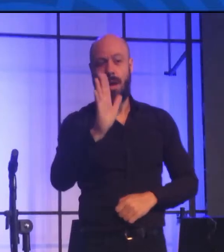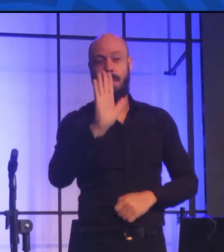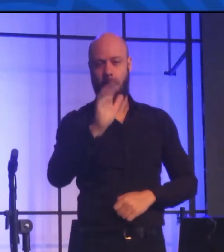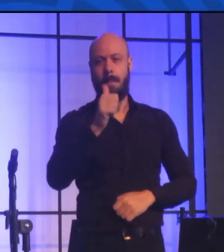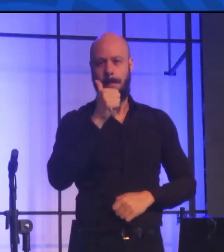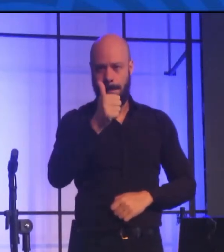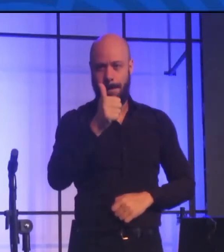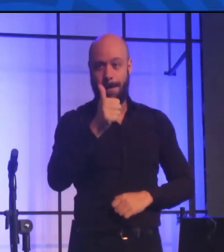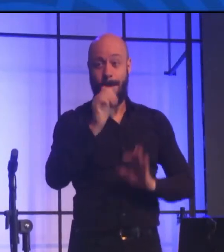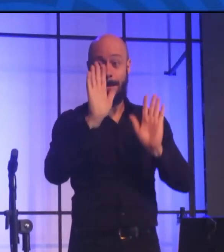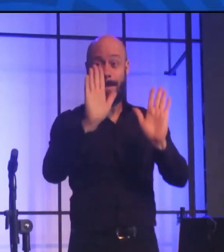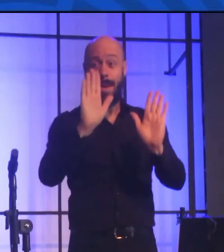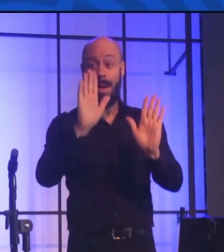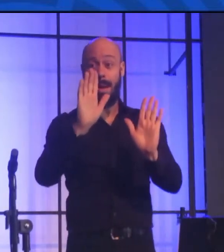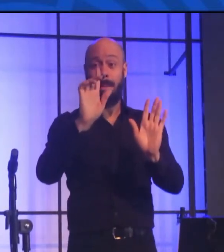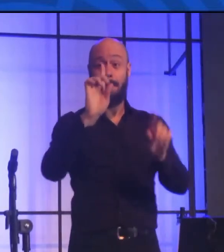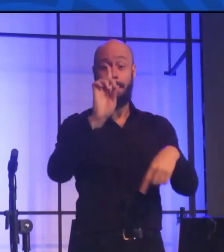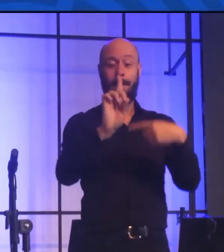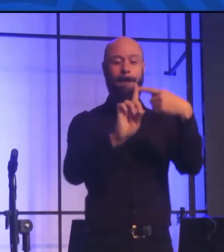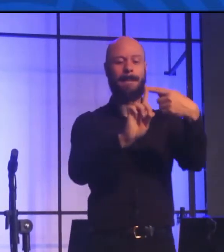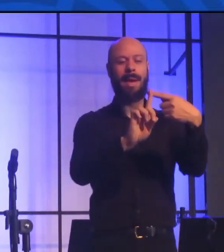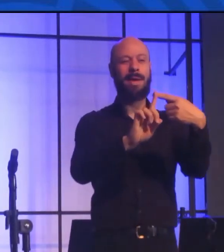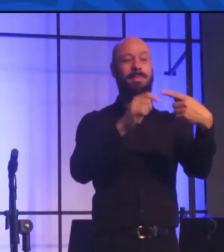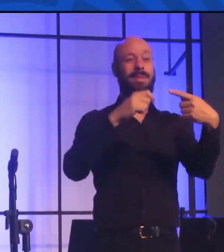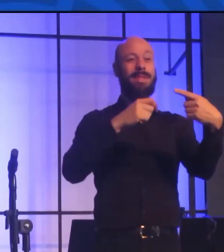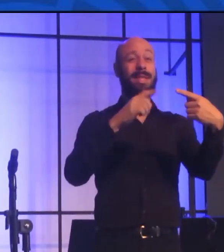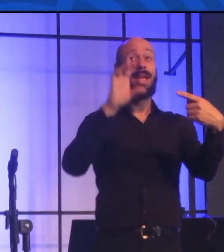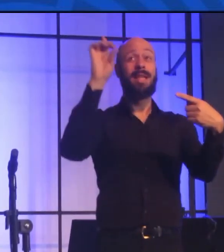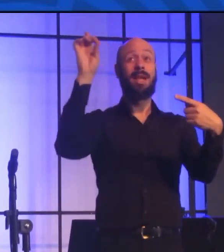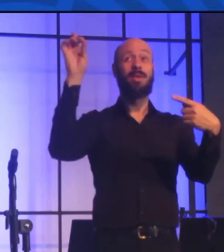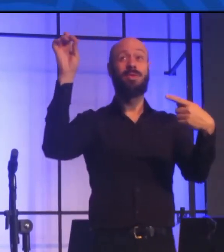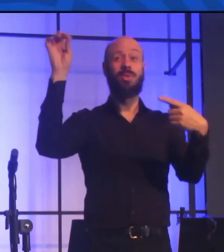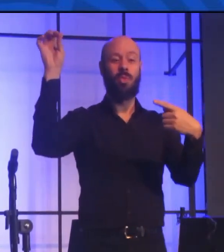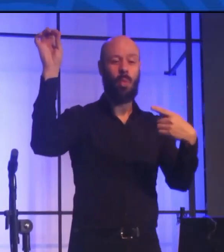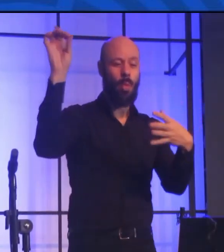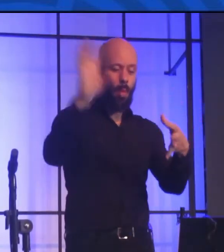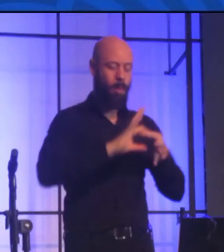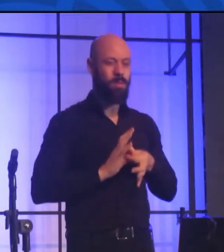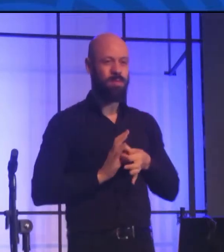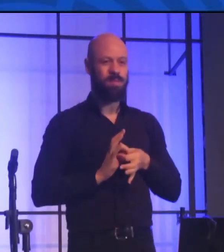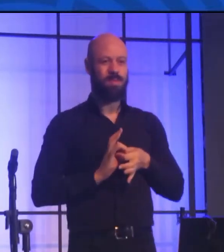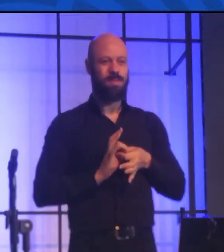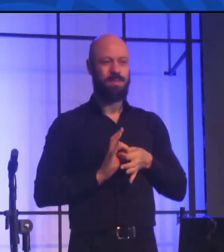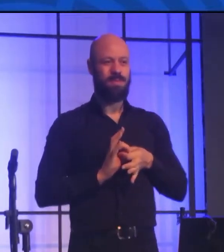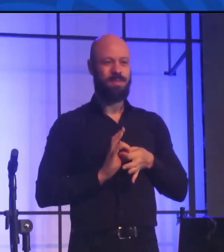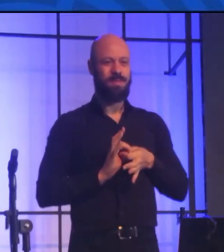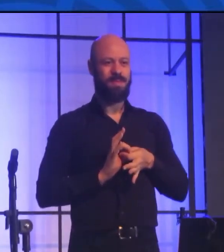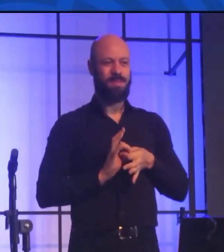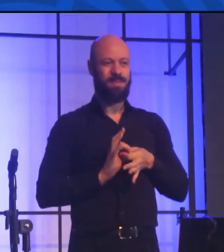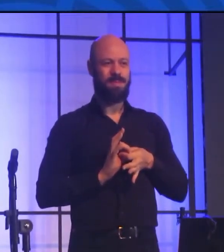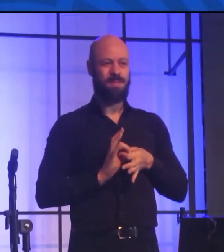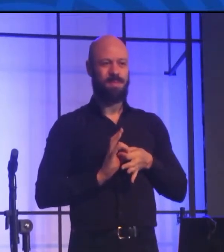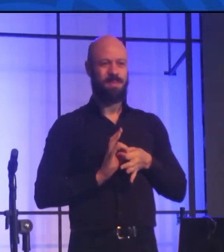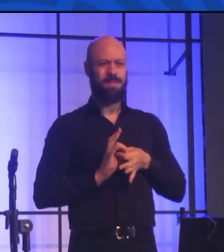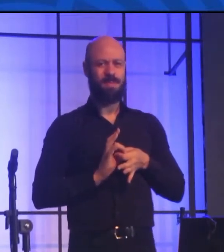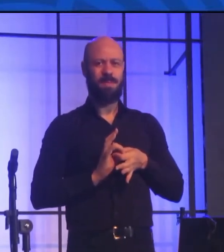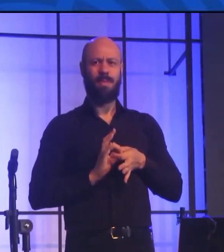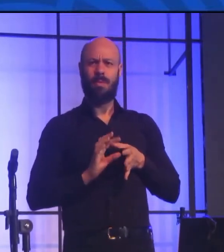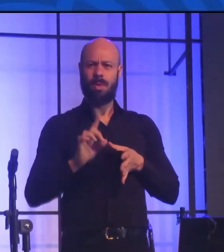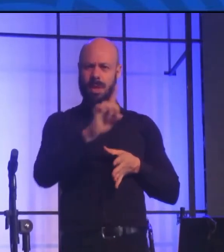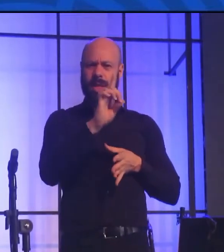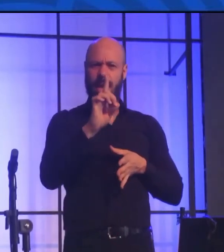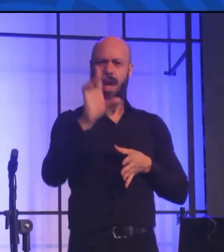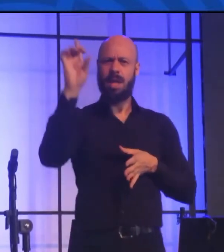Você quer envolver Deus na sua vida? Você quer envolver Deus nos